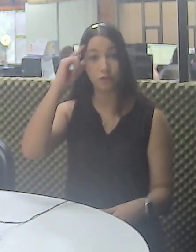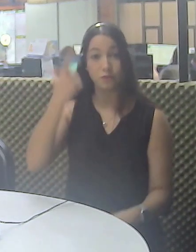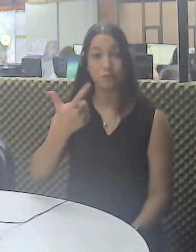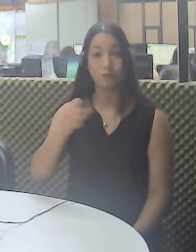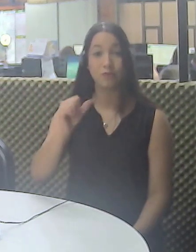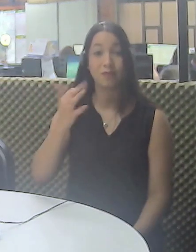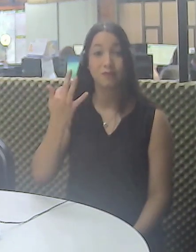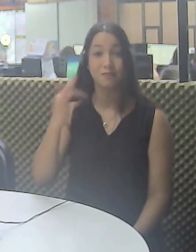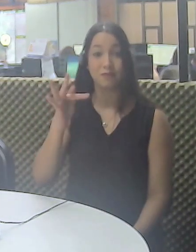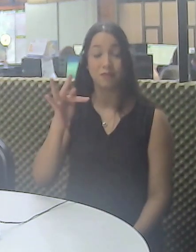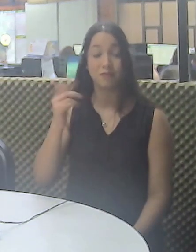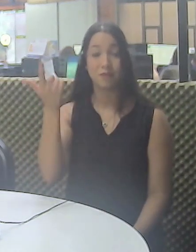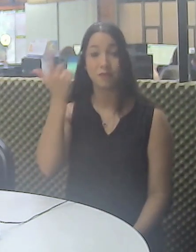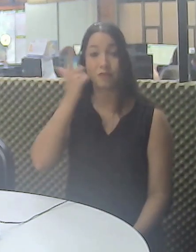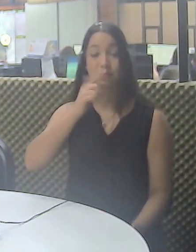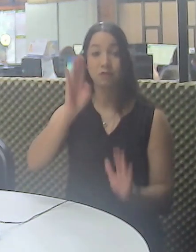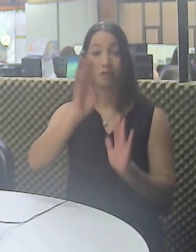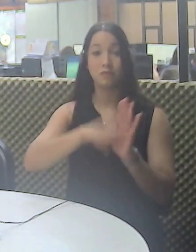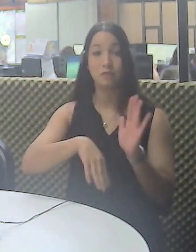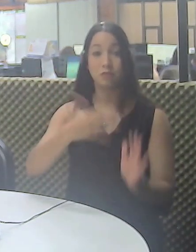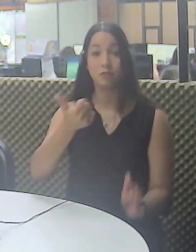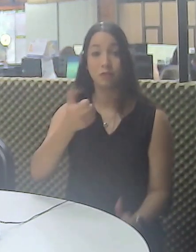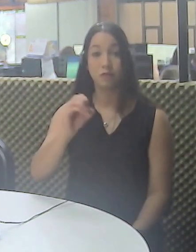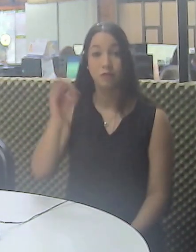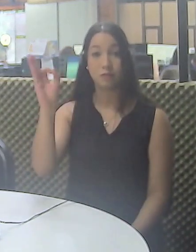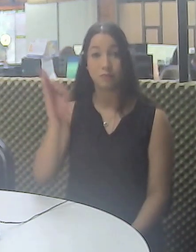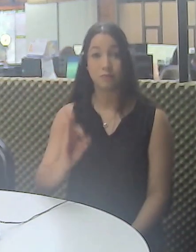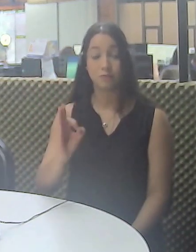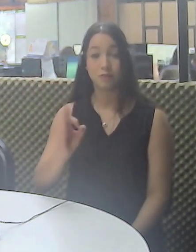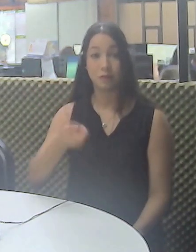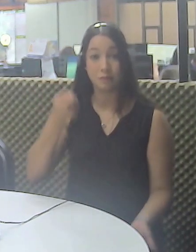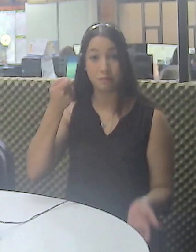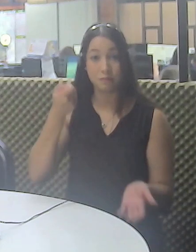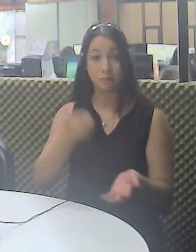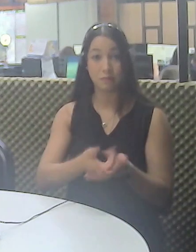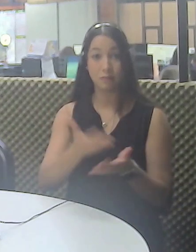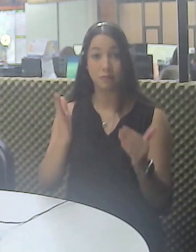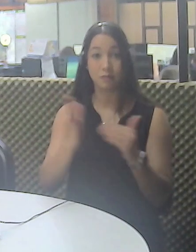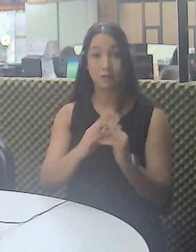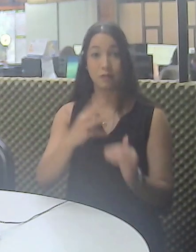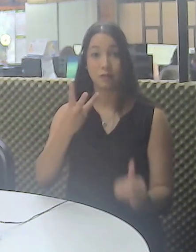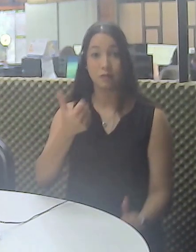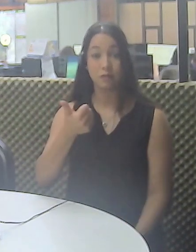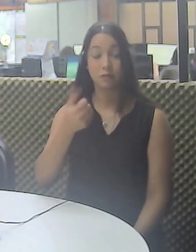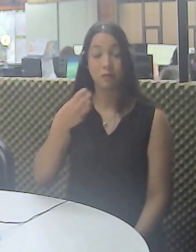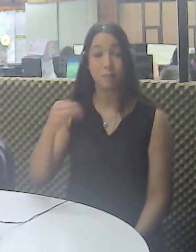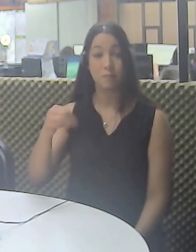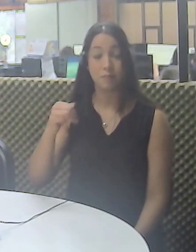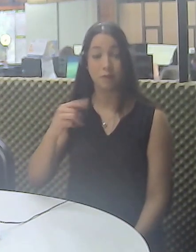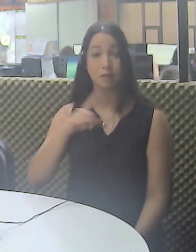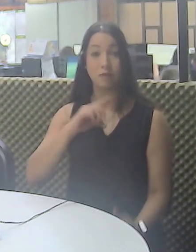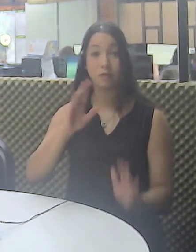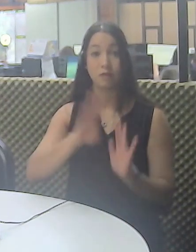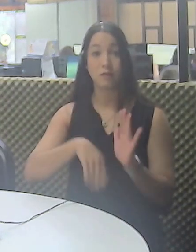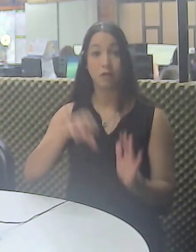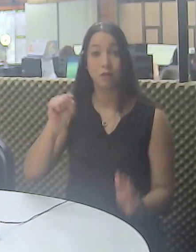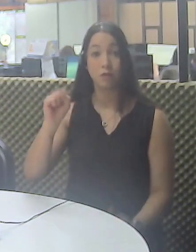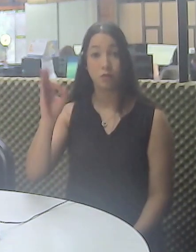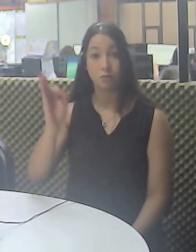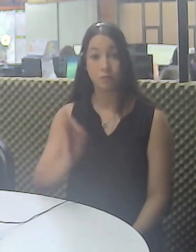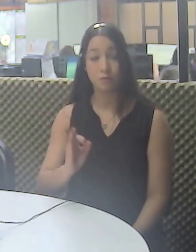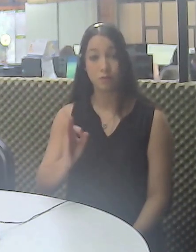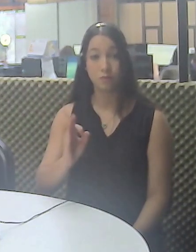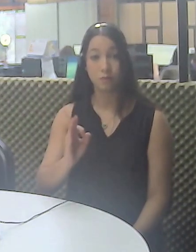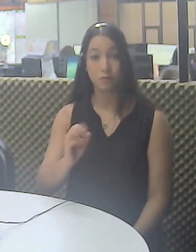de fevereiro garante desconto de 10%. O pagamento à vista feito até 31 de março traz desconto de 8%.